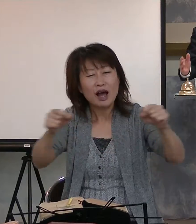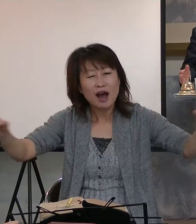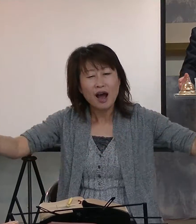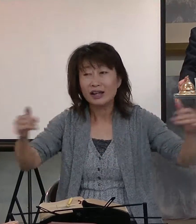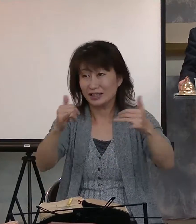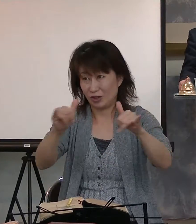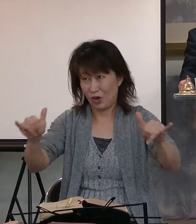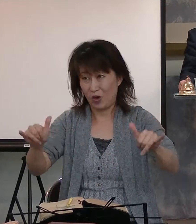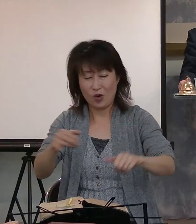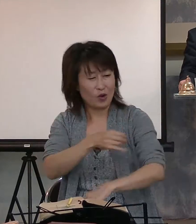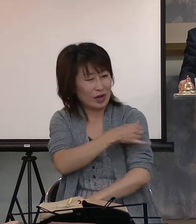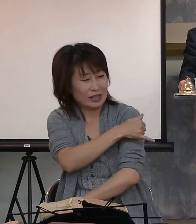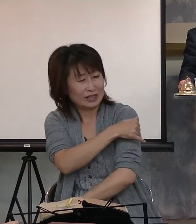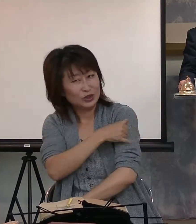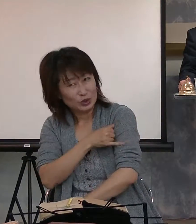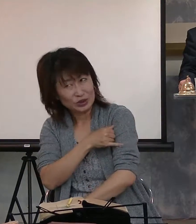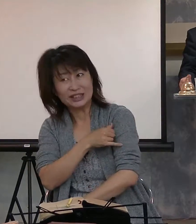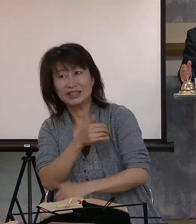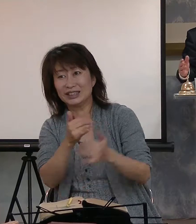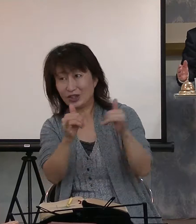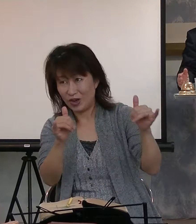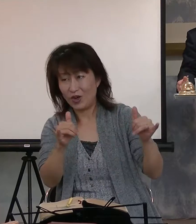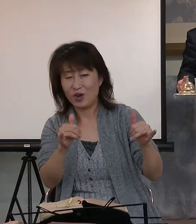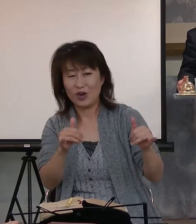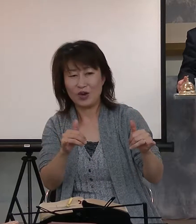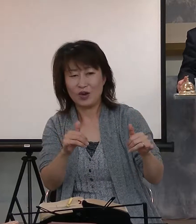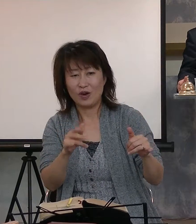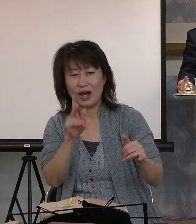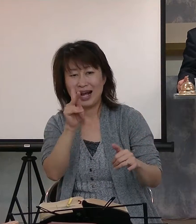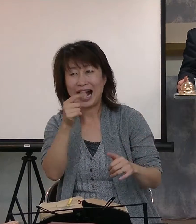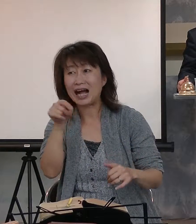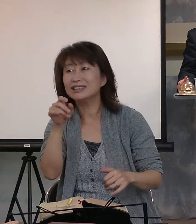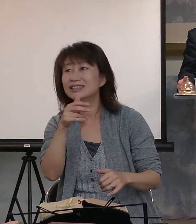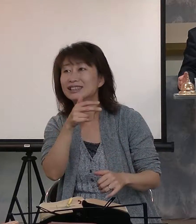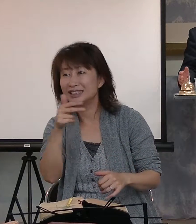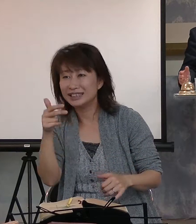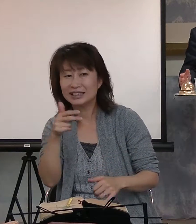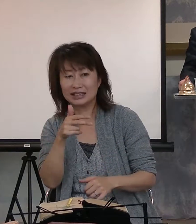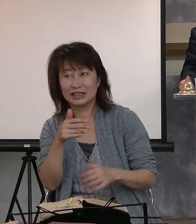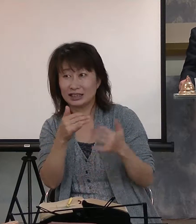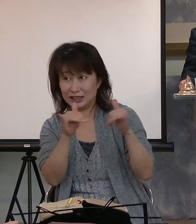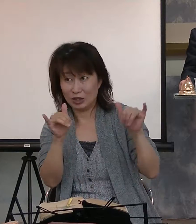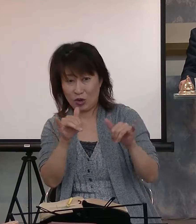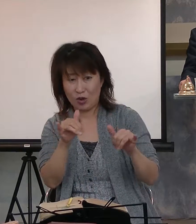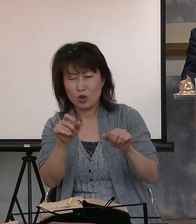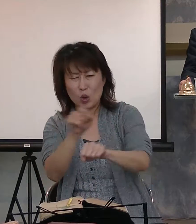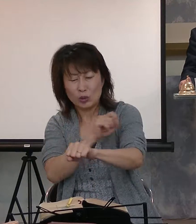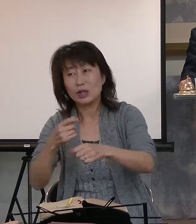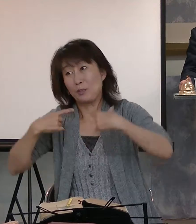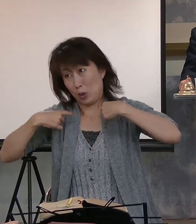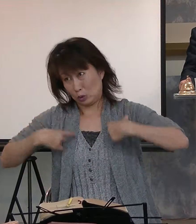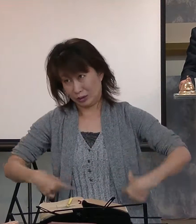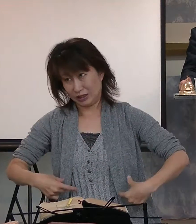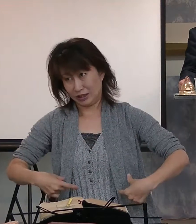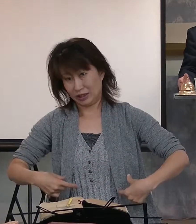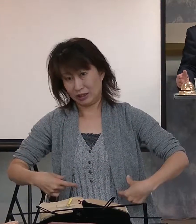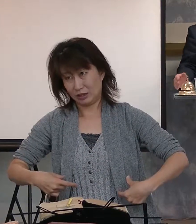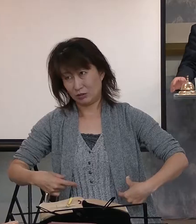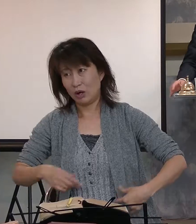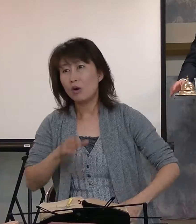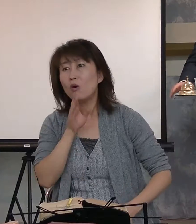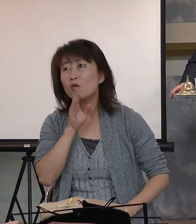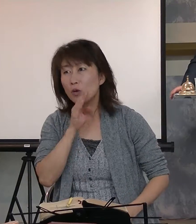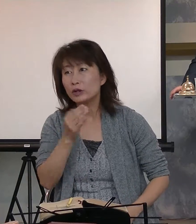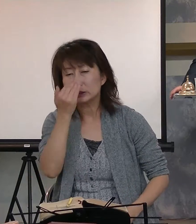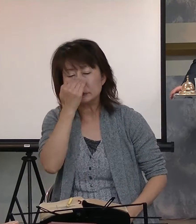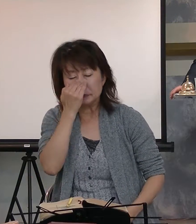執事人たち、コンサ人たちは、特に牧師は本当に低く